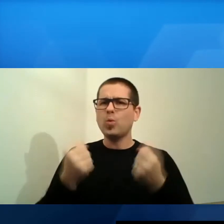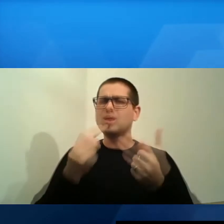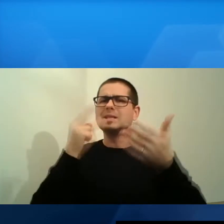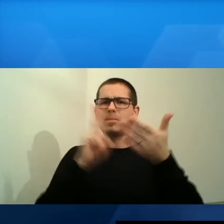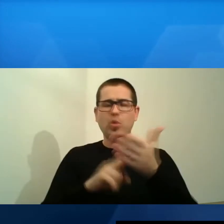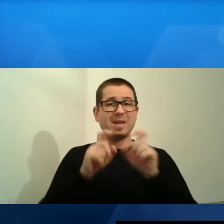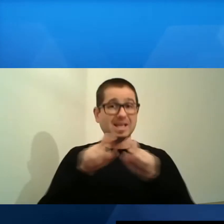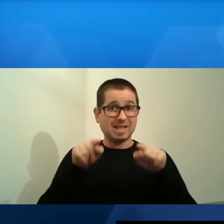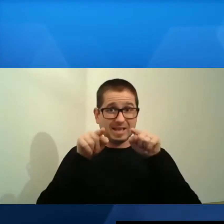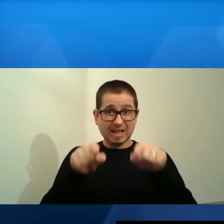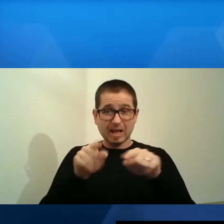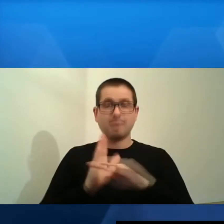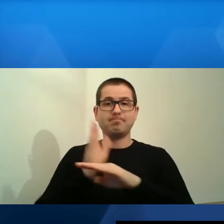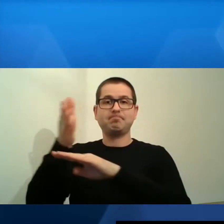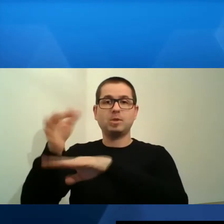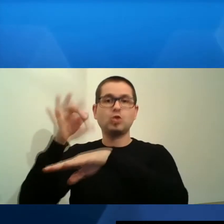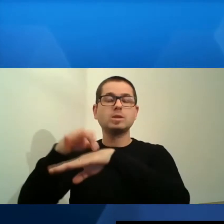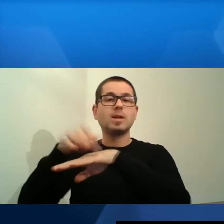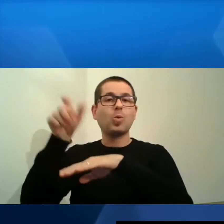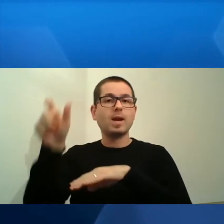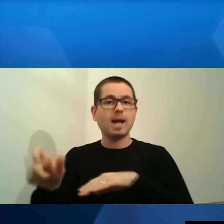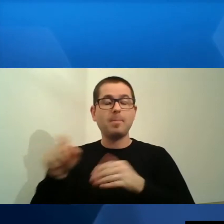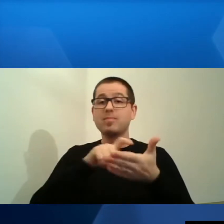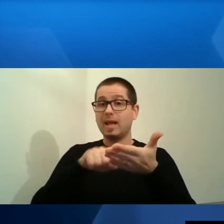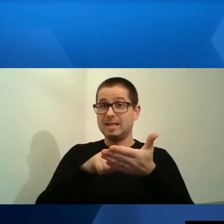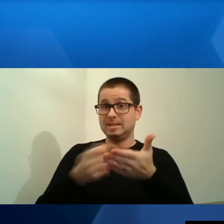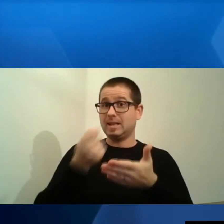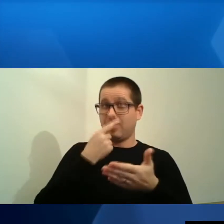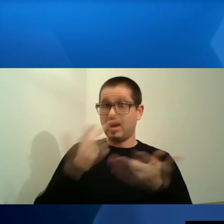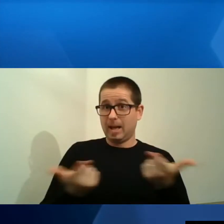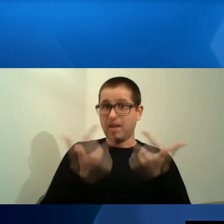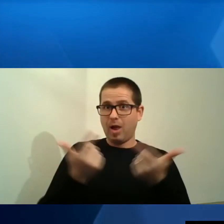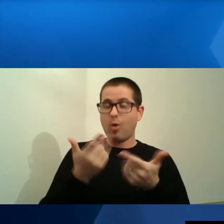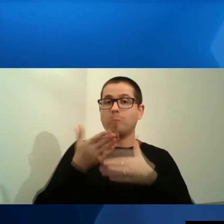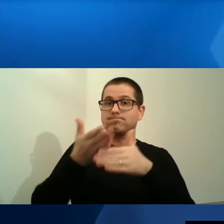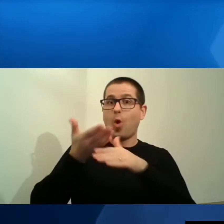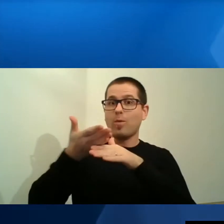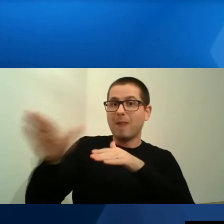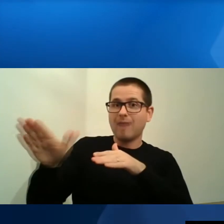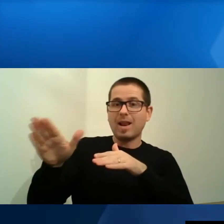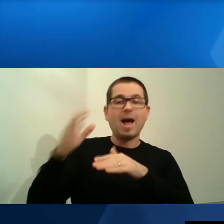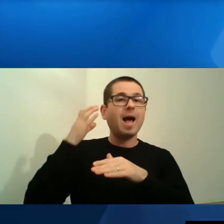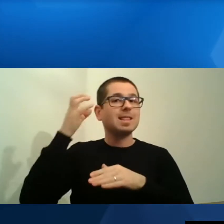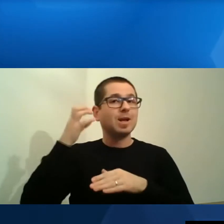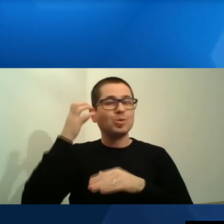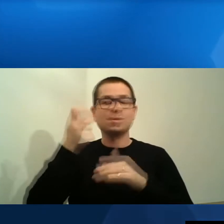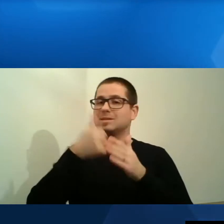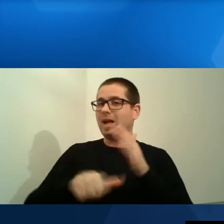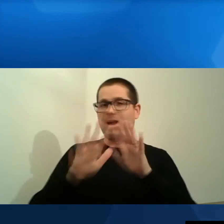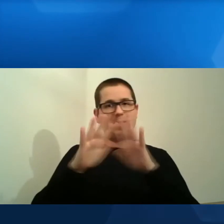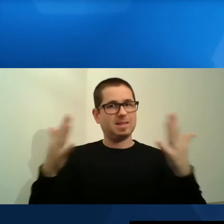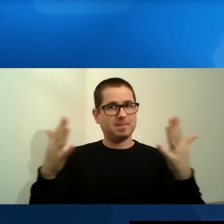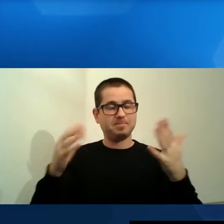hude simptome, da zaradi tega obiščejo zdravnika. Zdravil, ki bi lahko odpravila tinnitus, zaenkrat